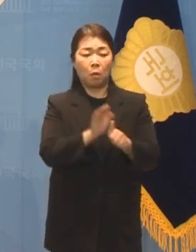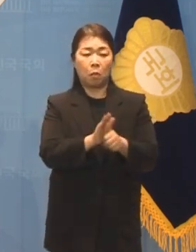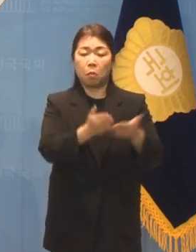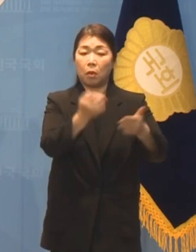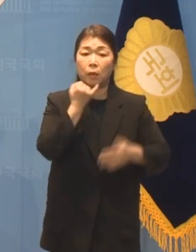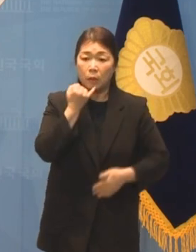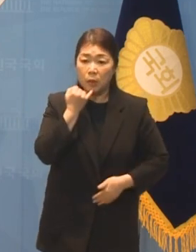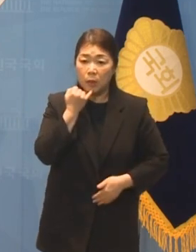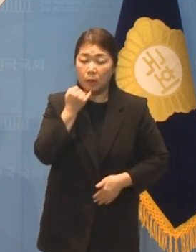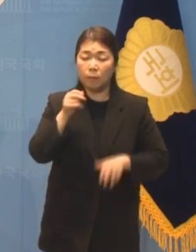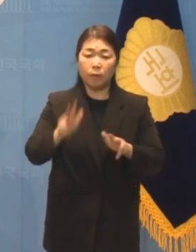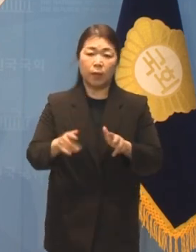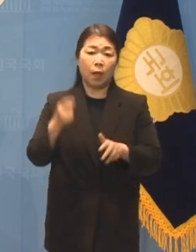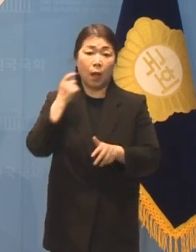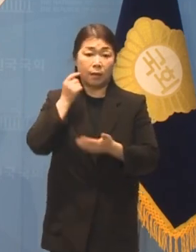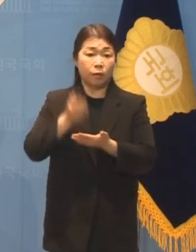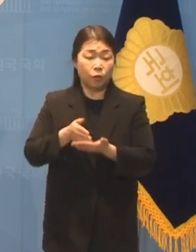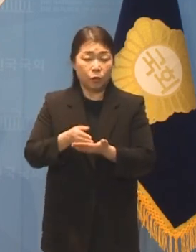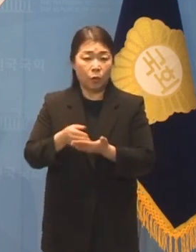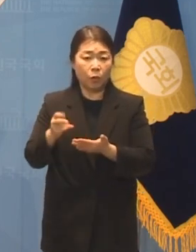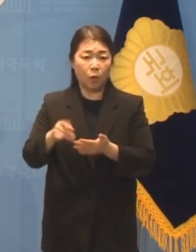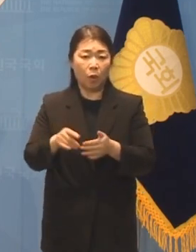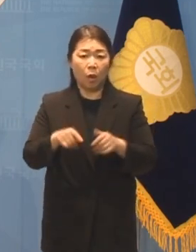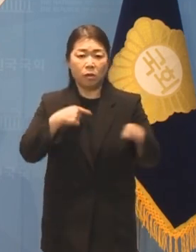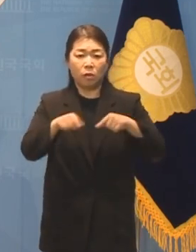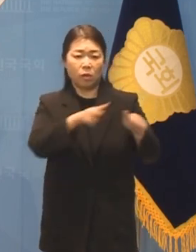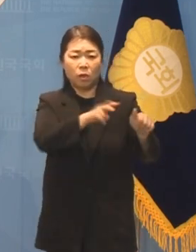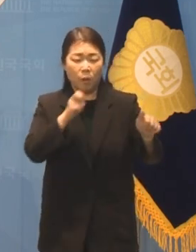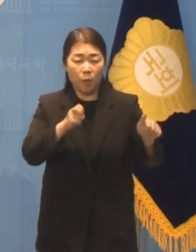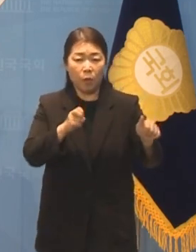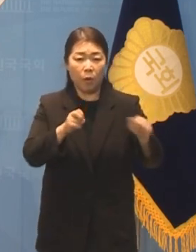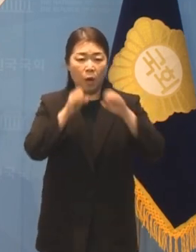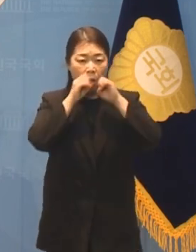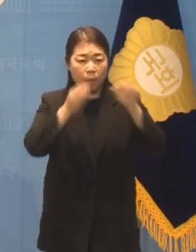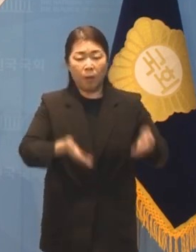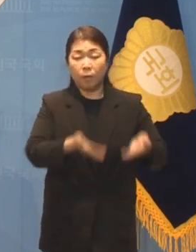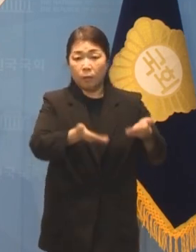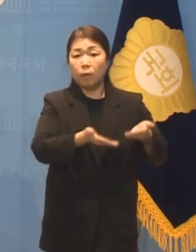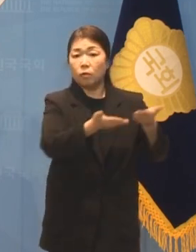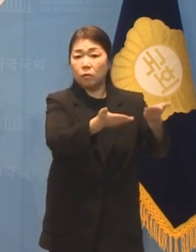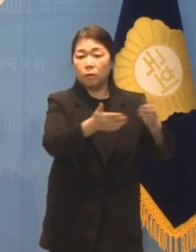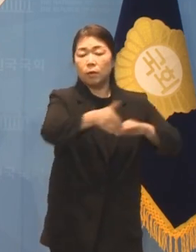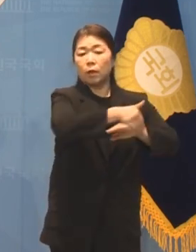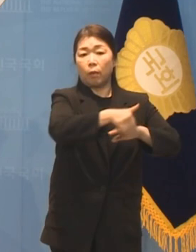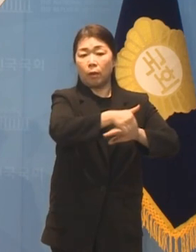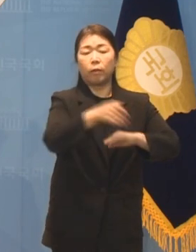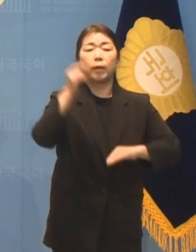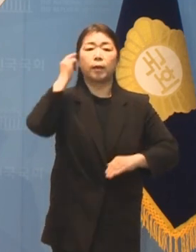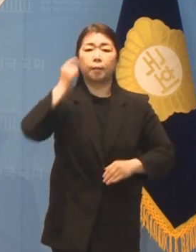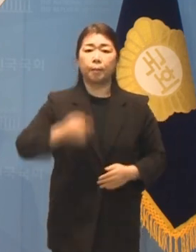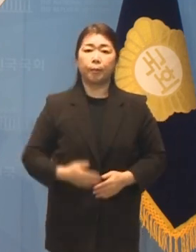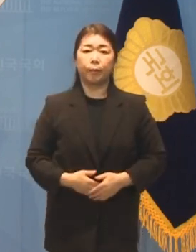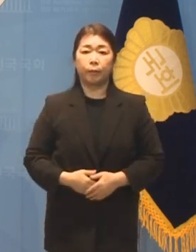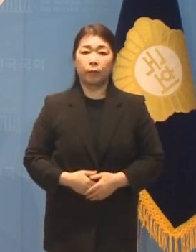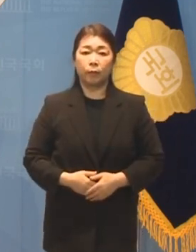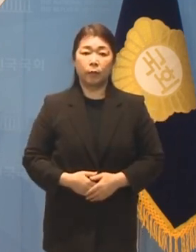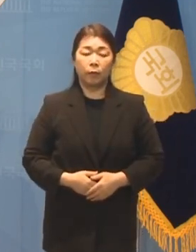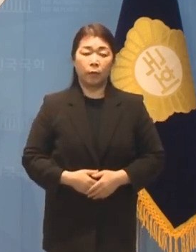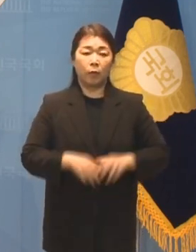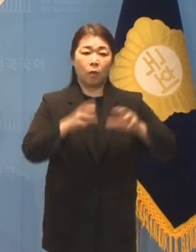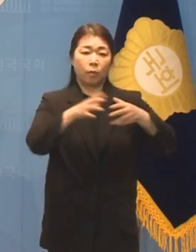가짜뉴스와 정치 혐오의 확산 전면에 나서기로 작정했습니까? 이제